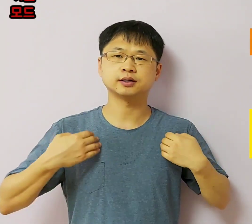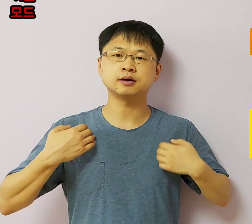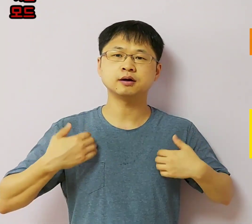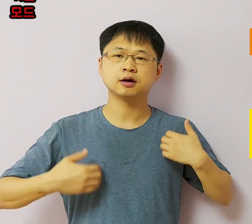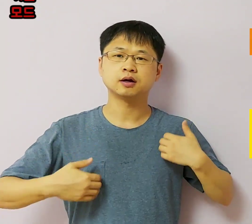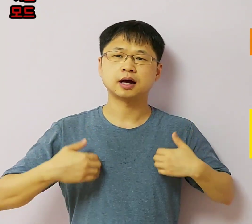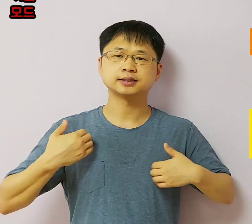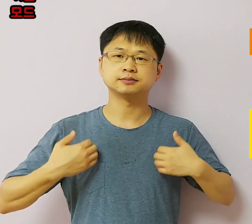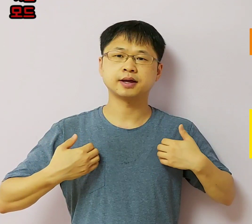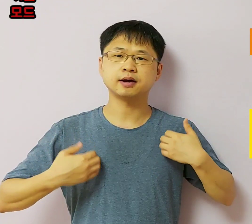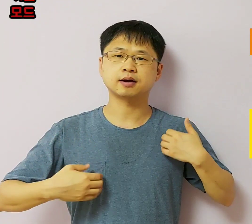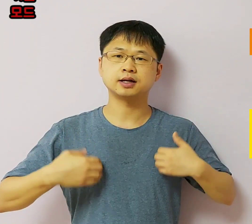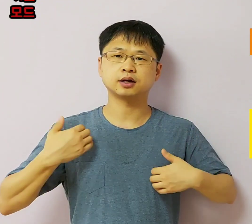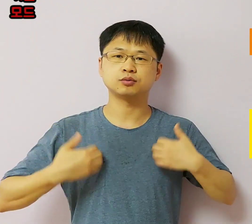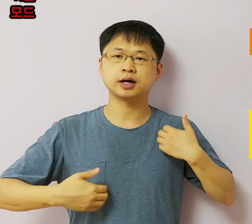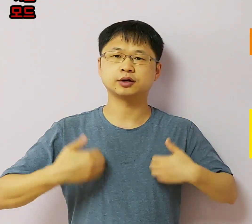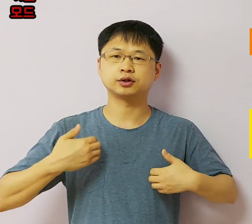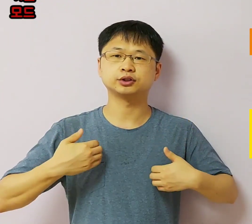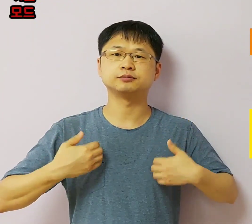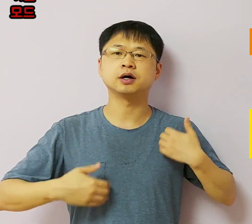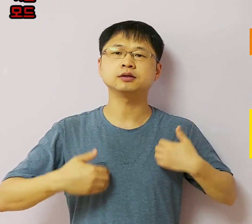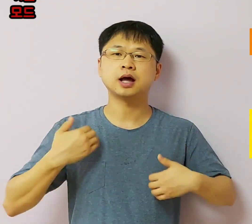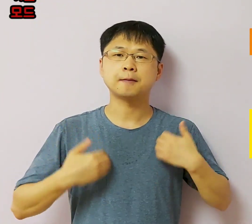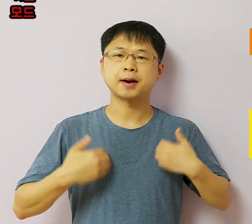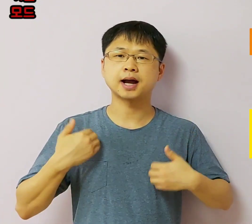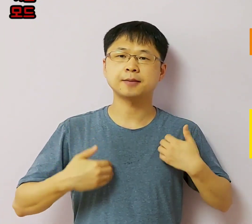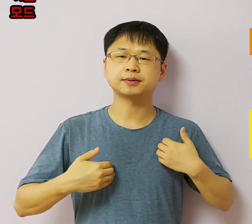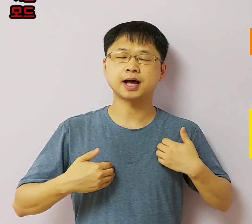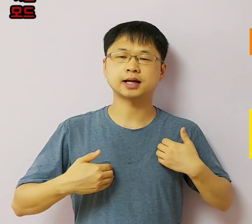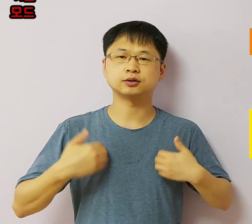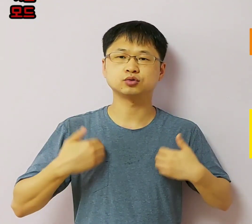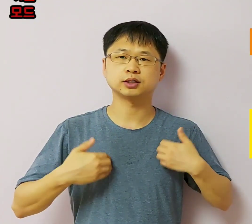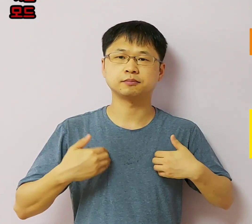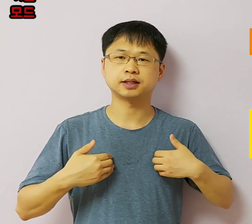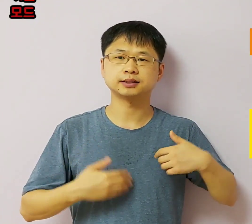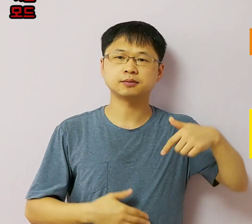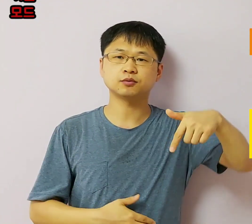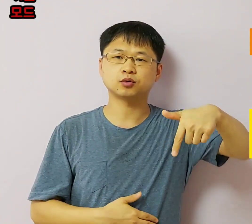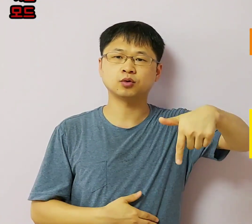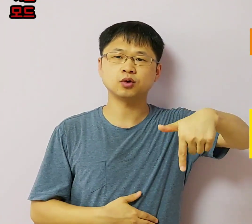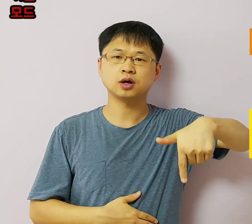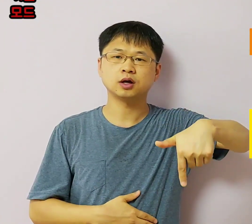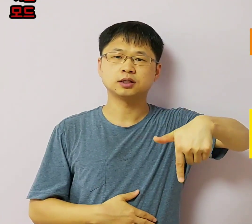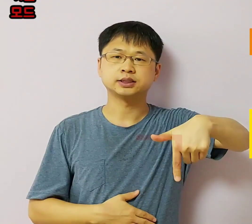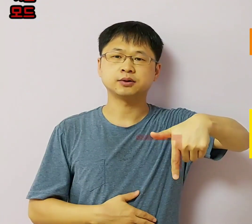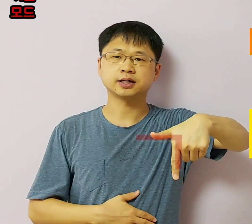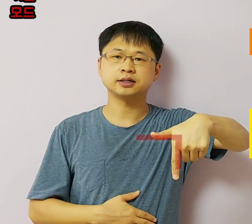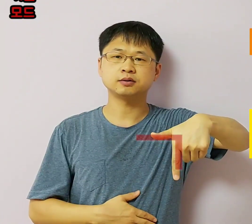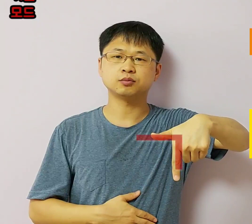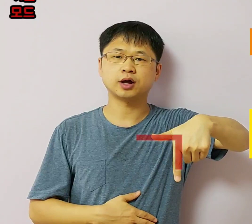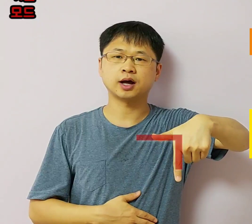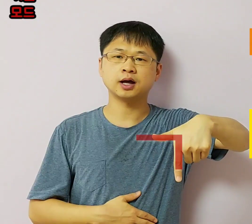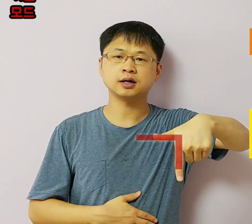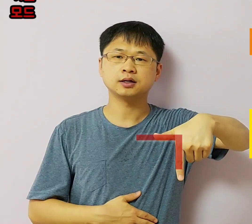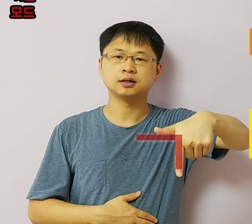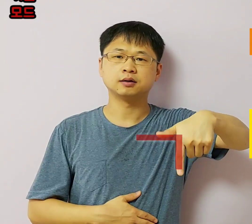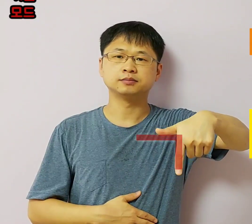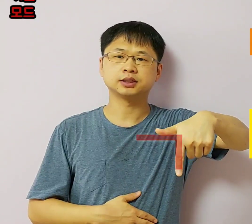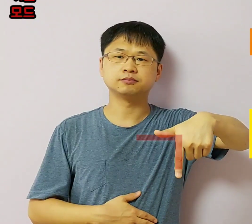해서 가슴에 엇갈리게 위아래로 해주시면 반갑다라는 수어가 됩니다. 참고로 지와 기억 모양